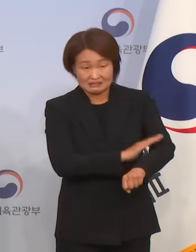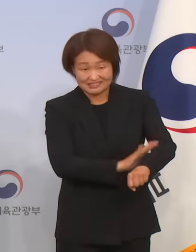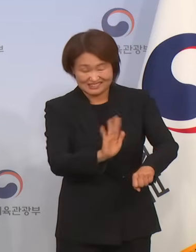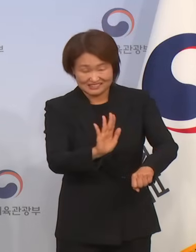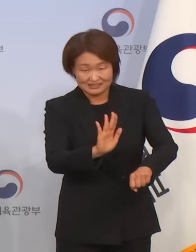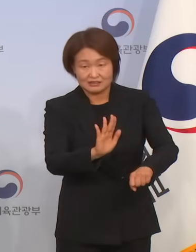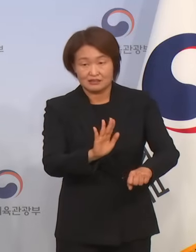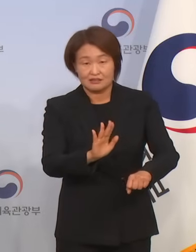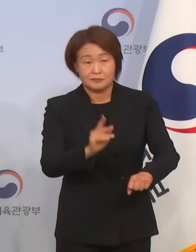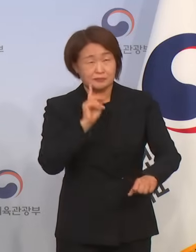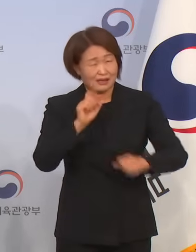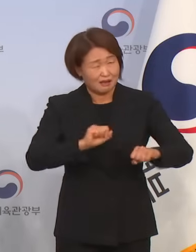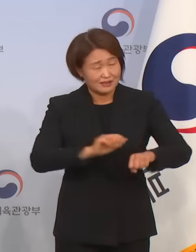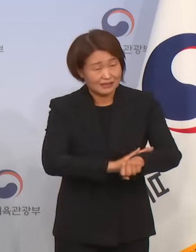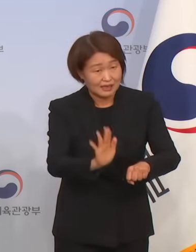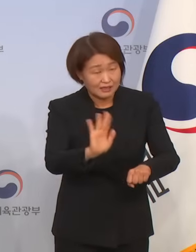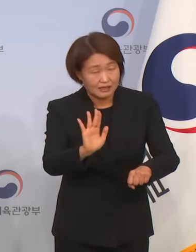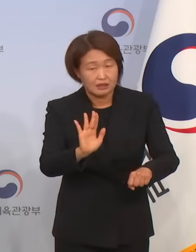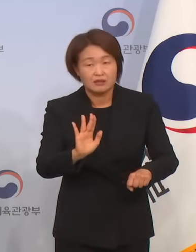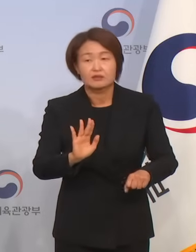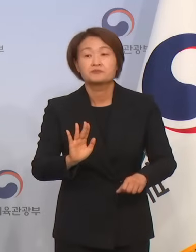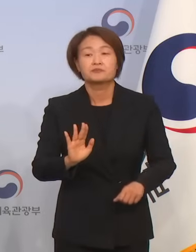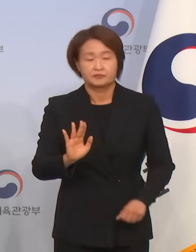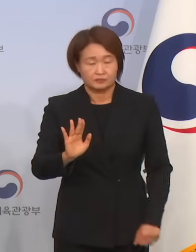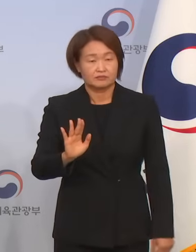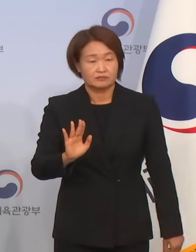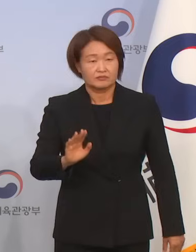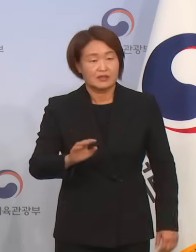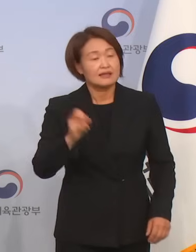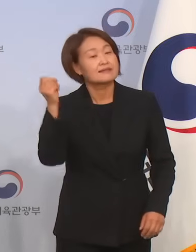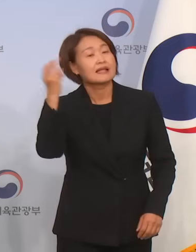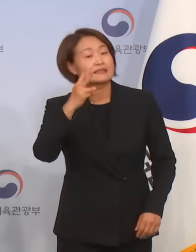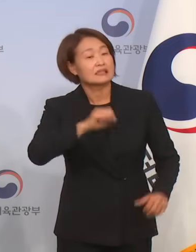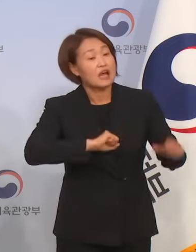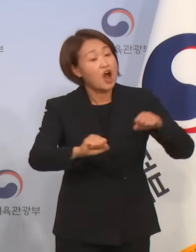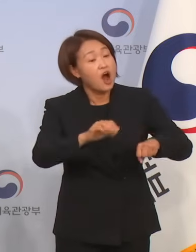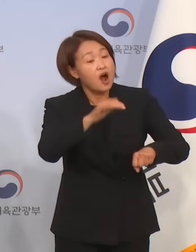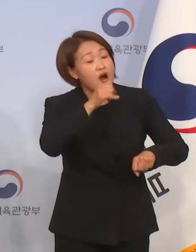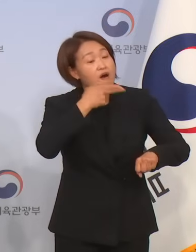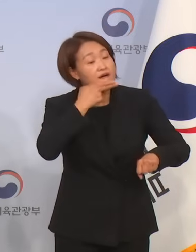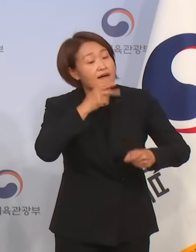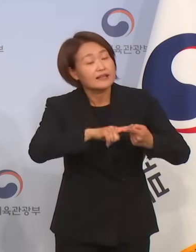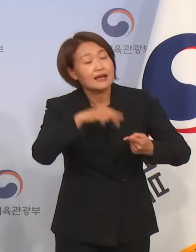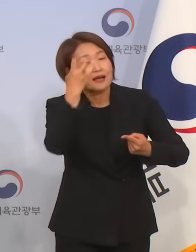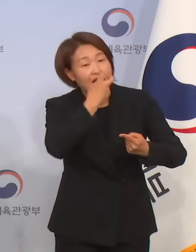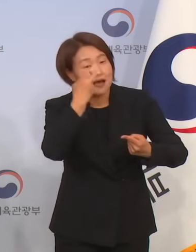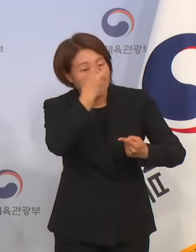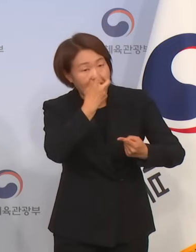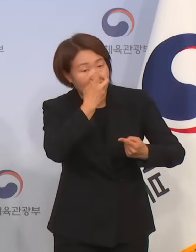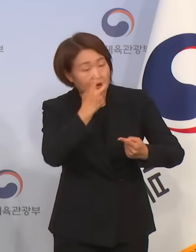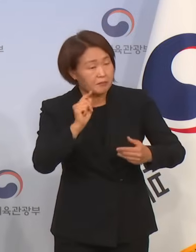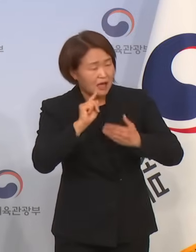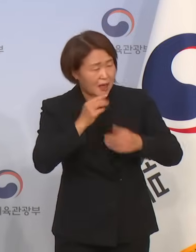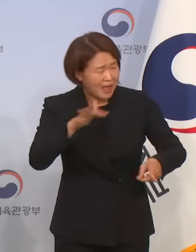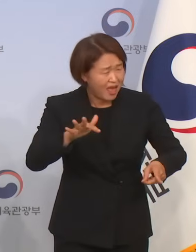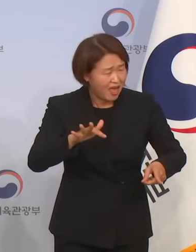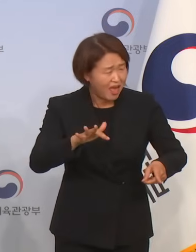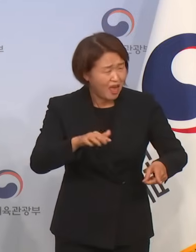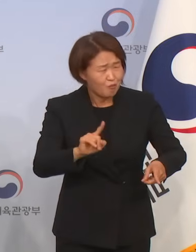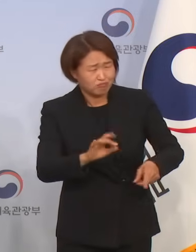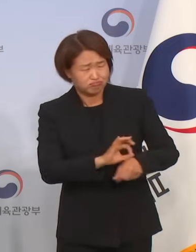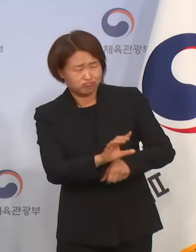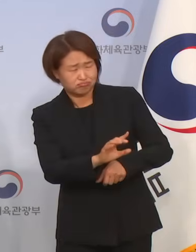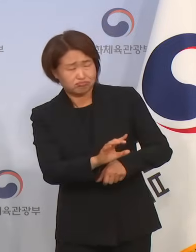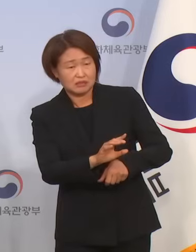경우에는 첫째 이행이 안 됐을 경우에는 저희들이 이행 감사를 한 번 더 할 수 있고요. 만약에 부족하게 이행이 됐을